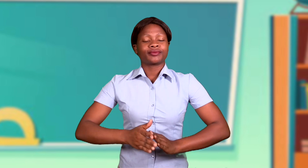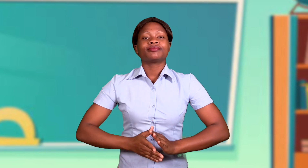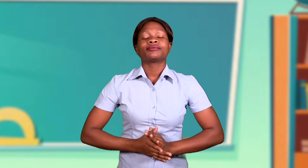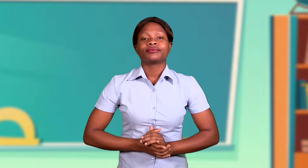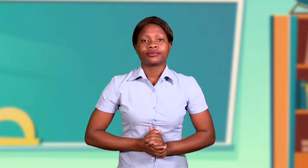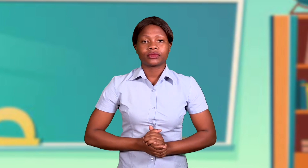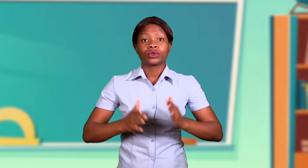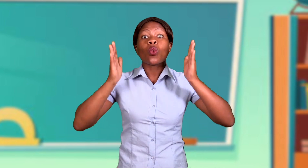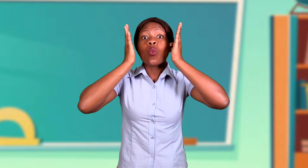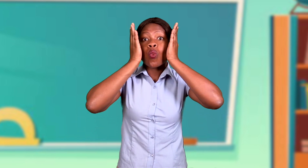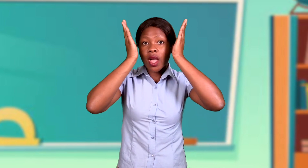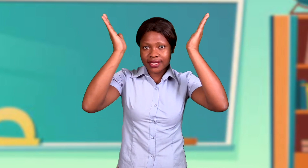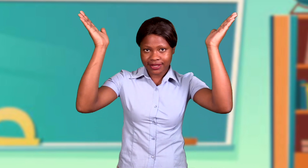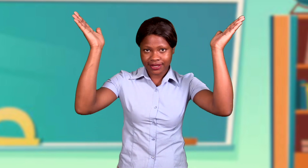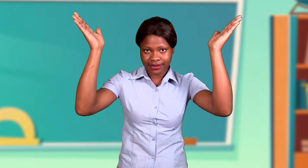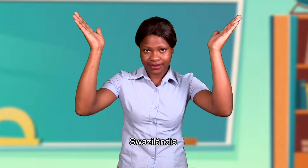Tanzânia,